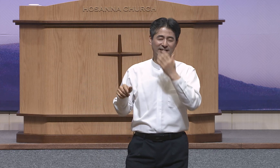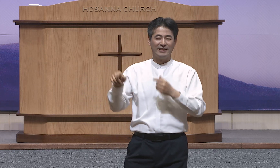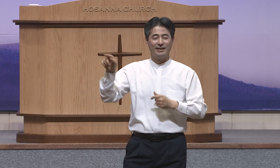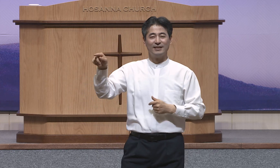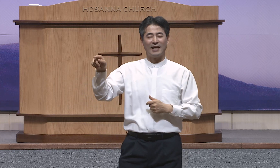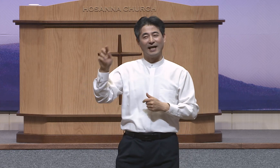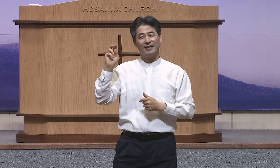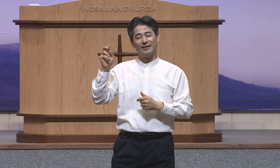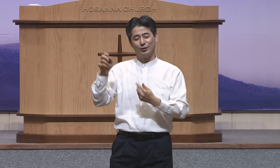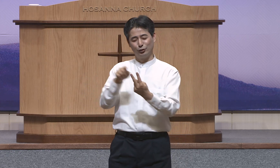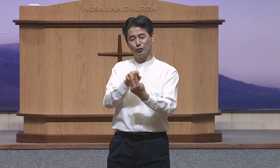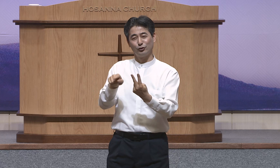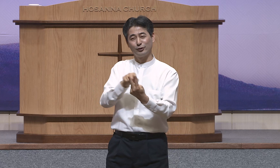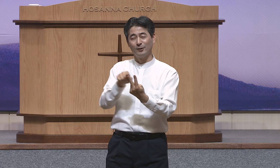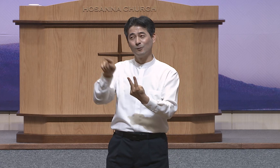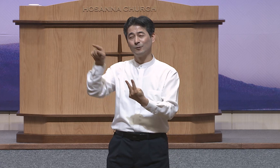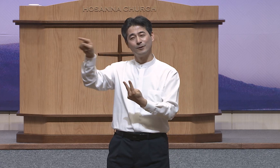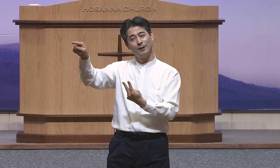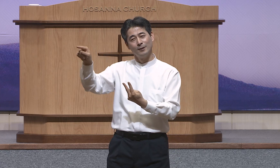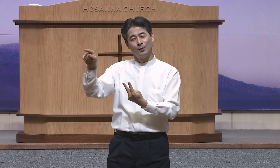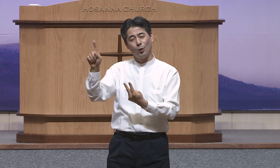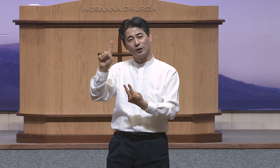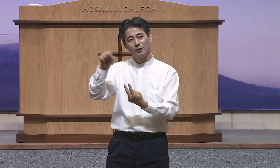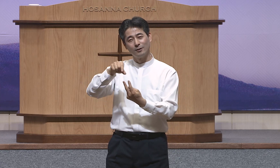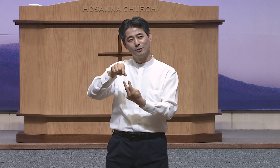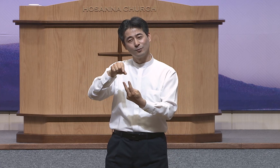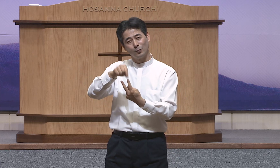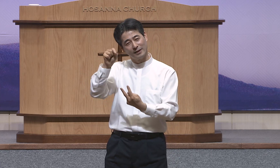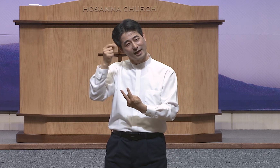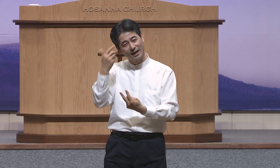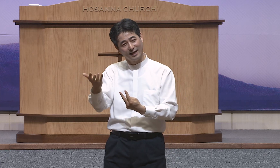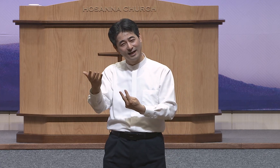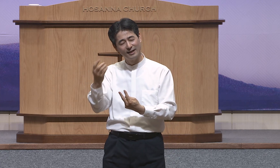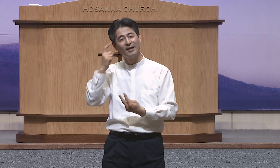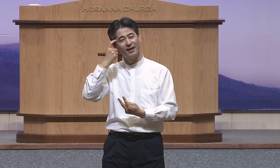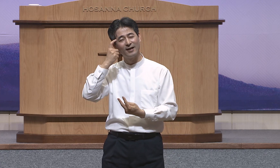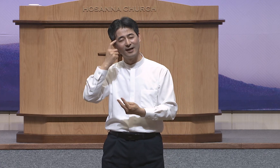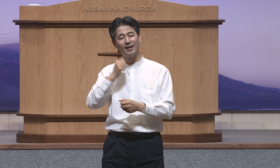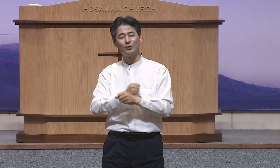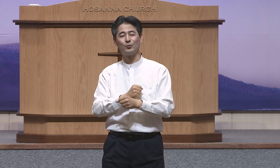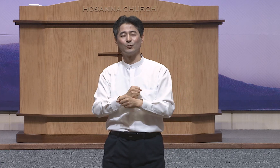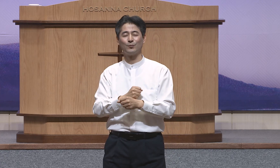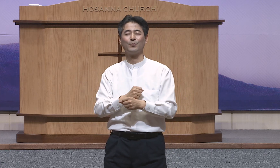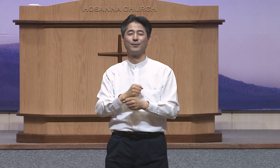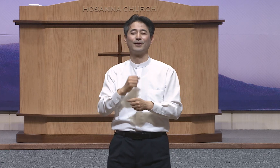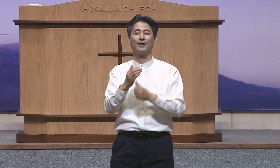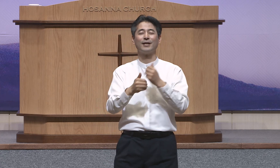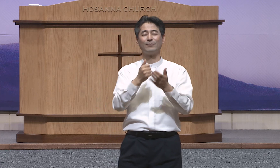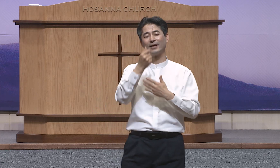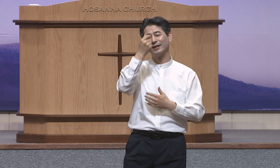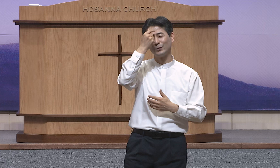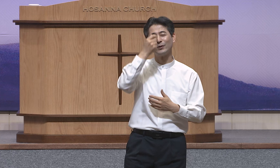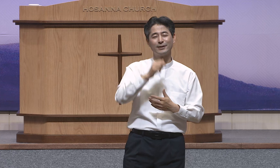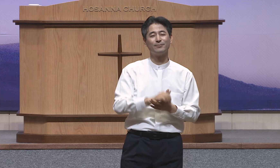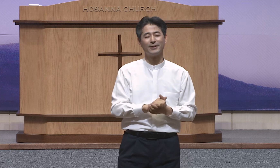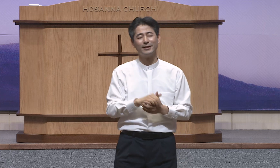때문에 아마 제가 이거를 물어보면 서울 장신대에 가라고 하시겠지라고